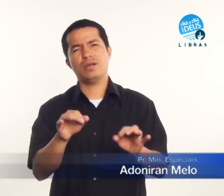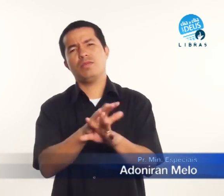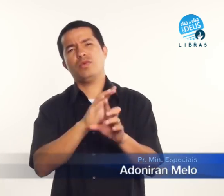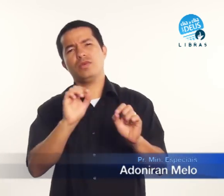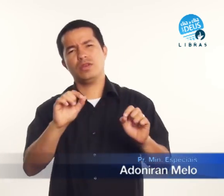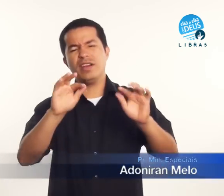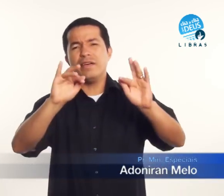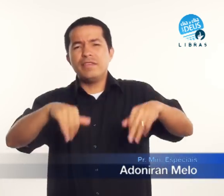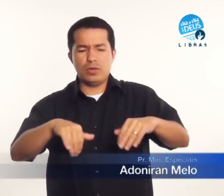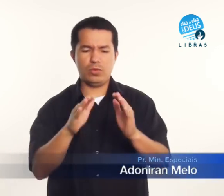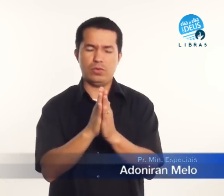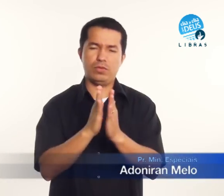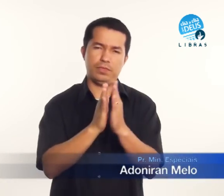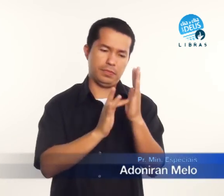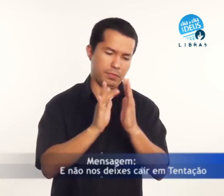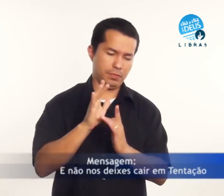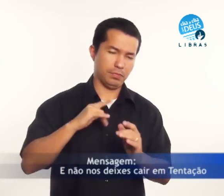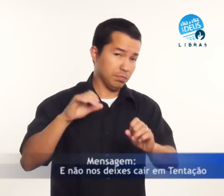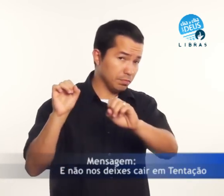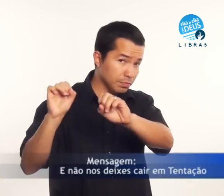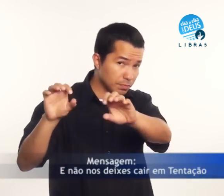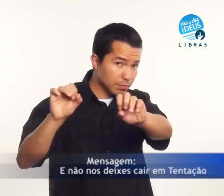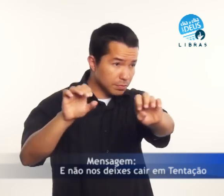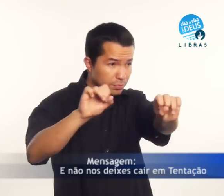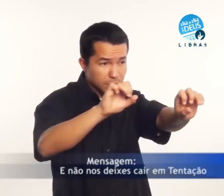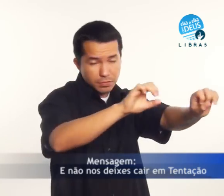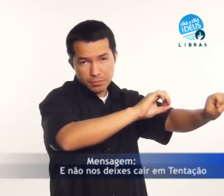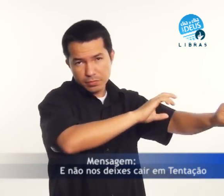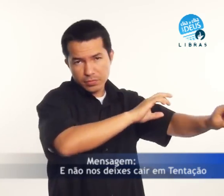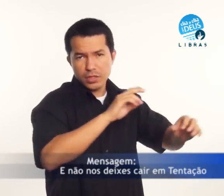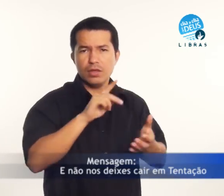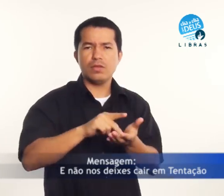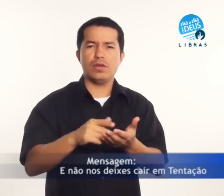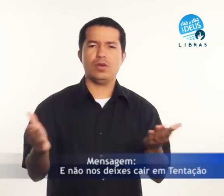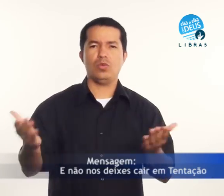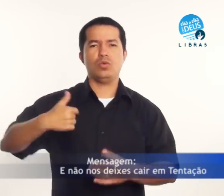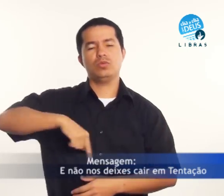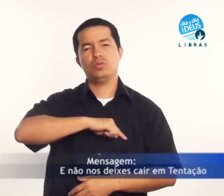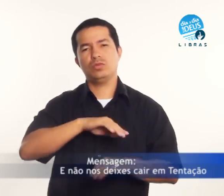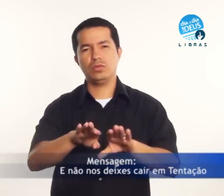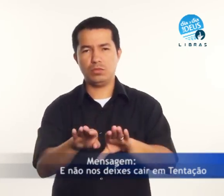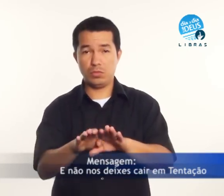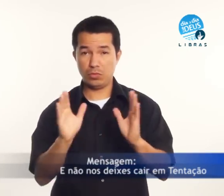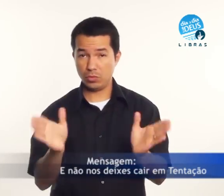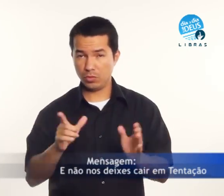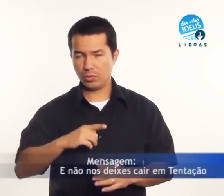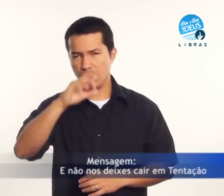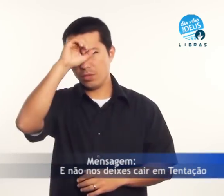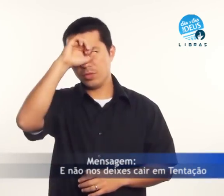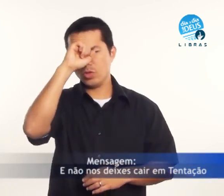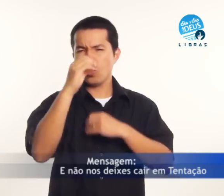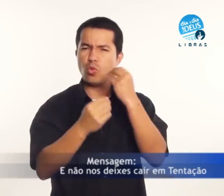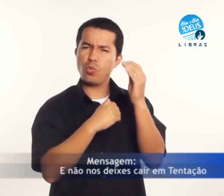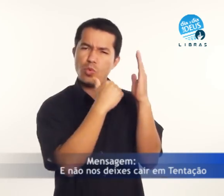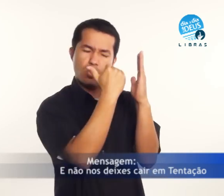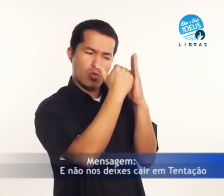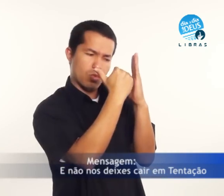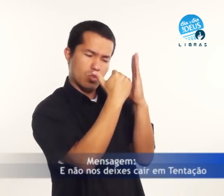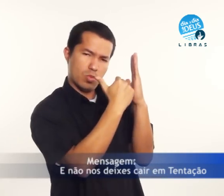Jesus ensinou. Até aqui nós aprendemos alguns elementos da oração do Pai Nosso. Primeiro,